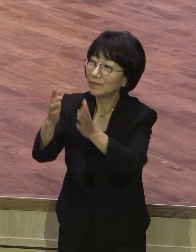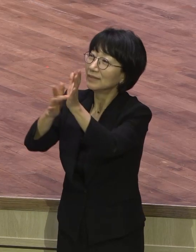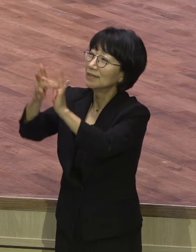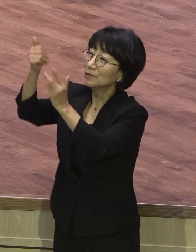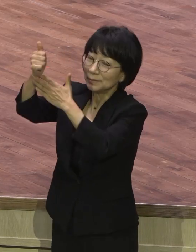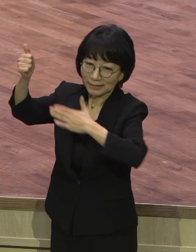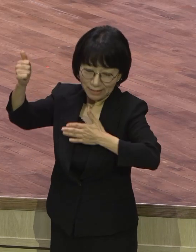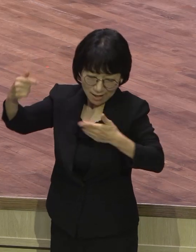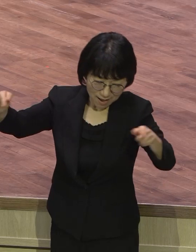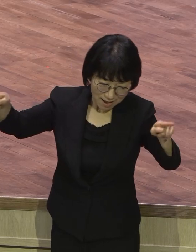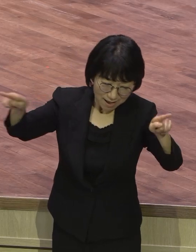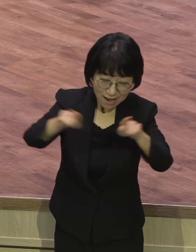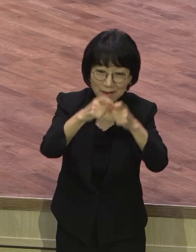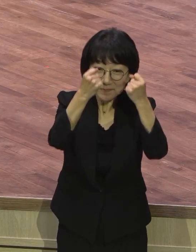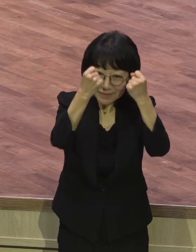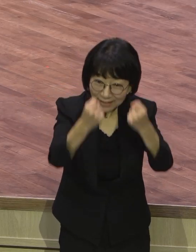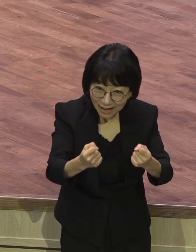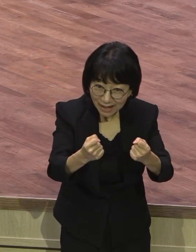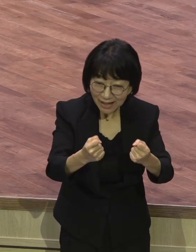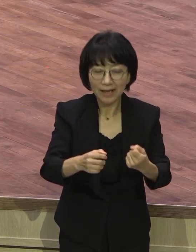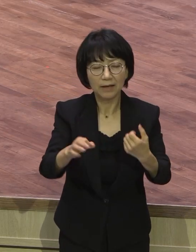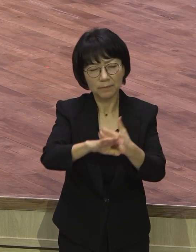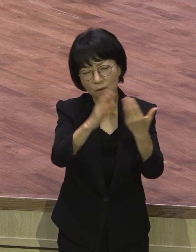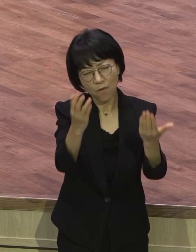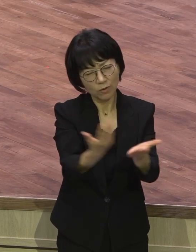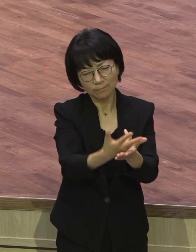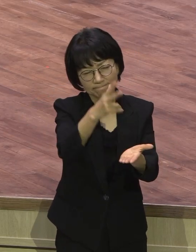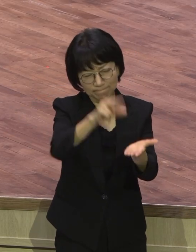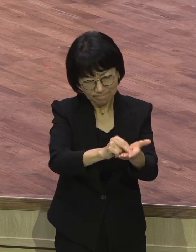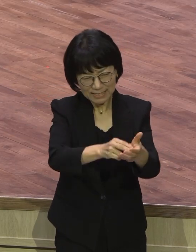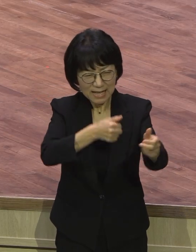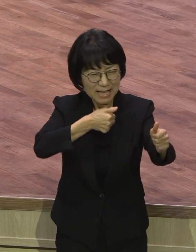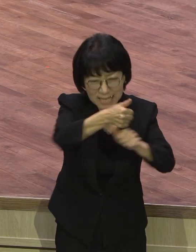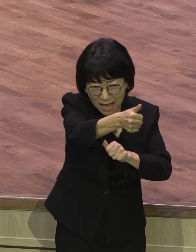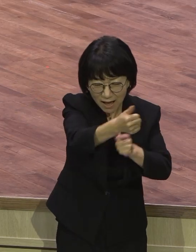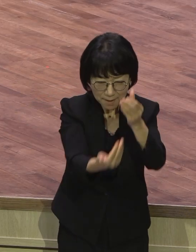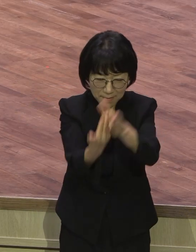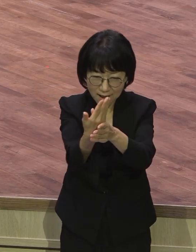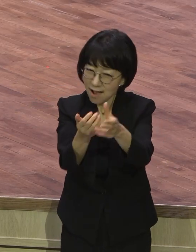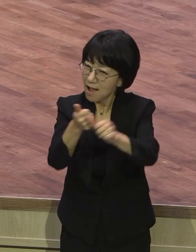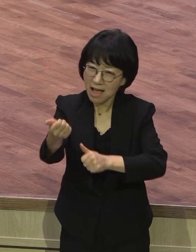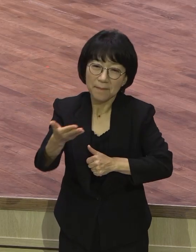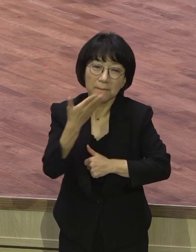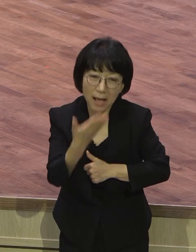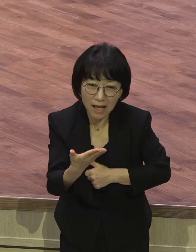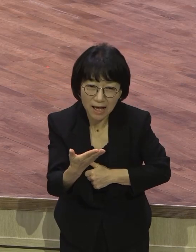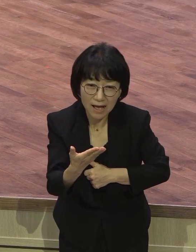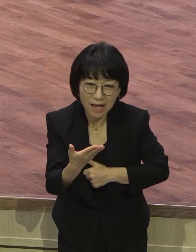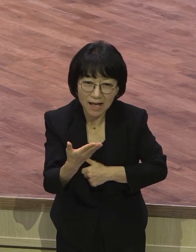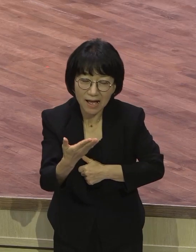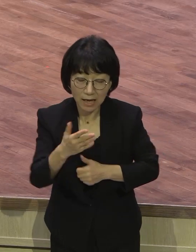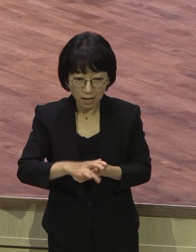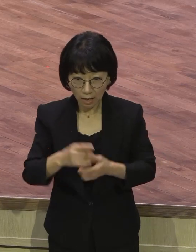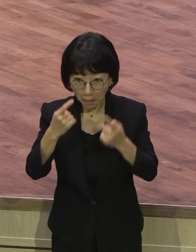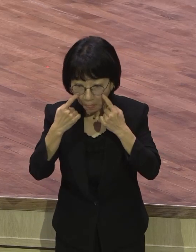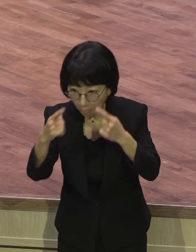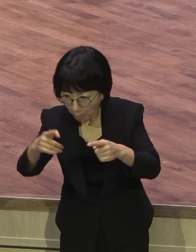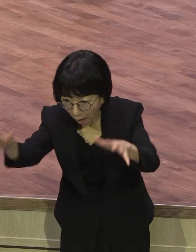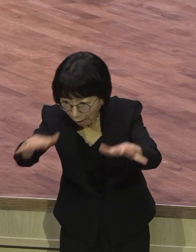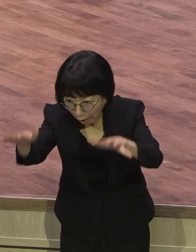함께 계시면 모든 역경을 이겨낼 수가 있다 눈에 보이는 광풍이 문제가